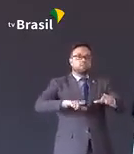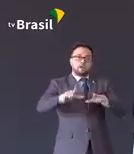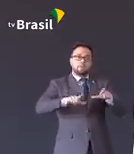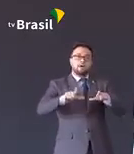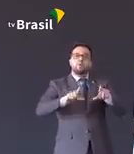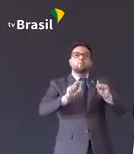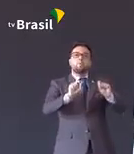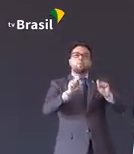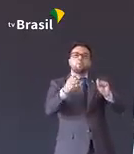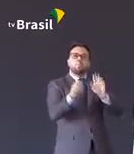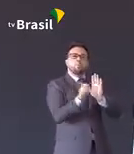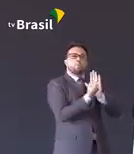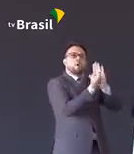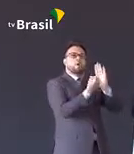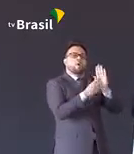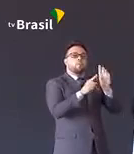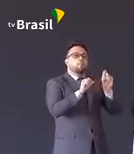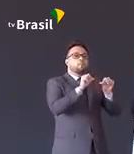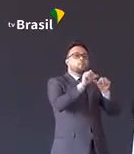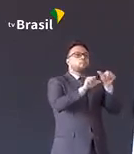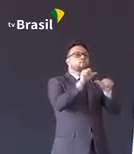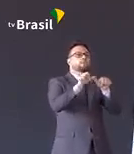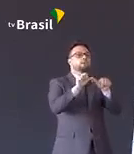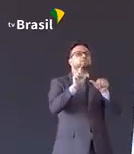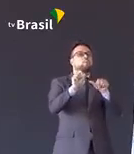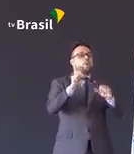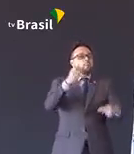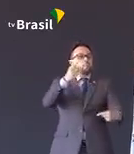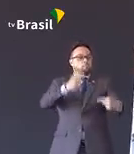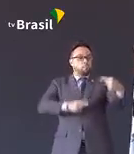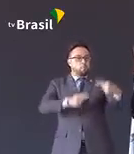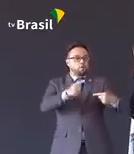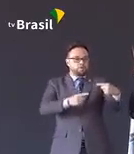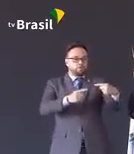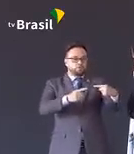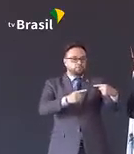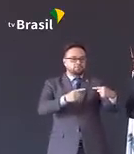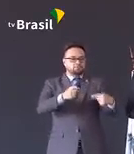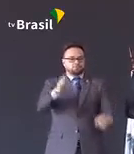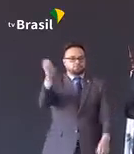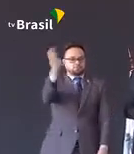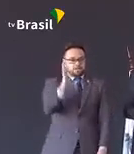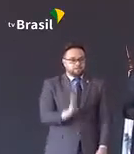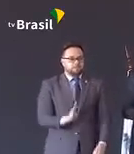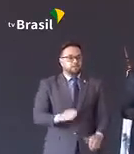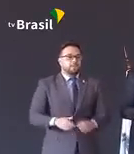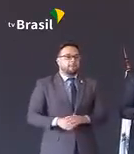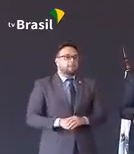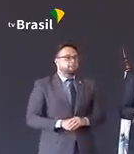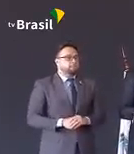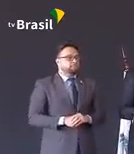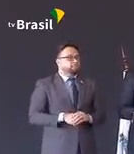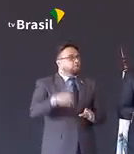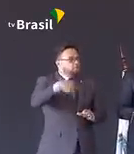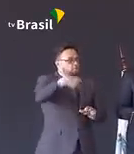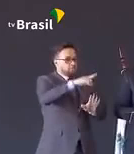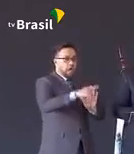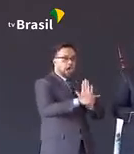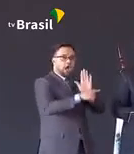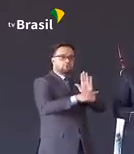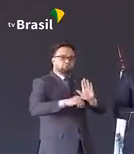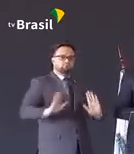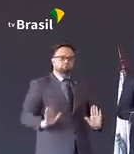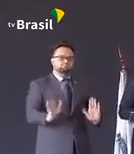mudança do status quo da política brasileira. Vocês ajudaram a